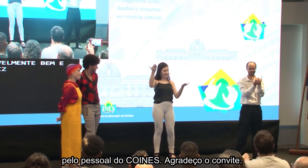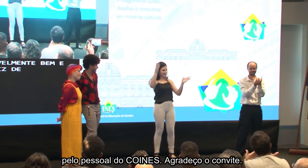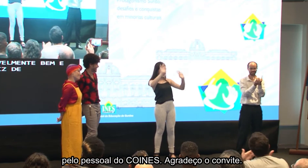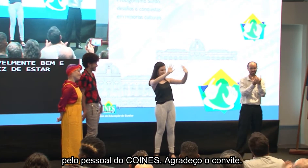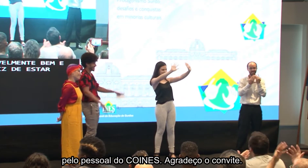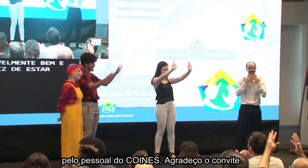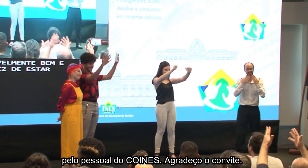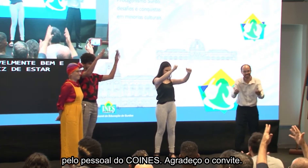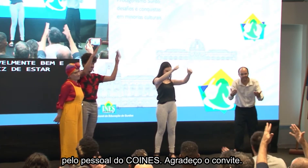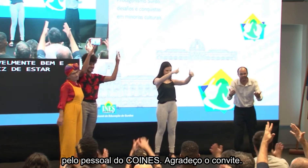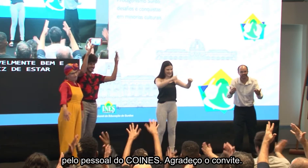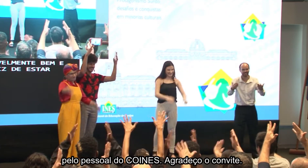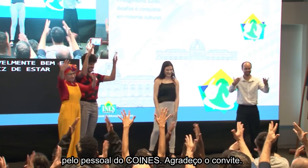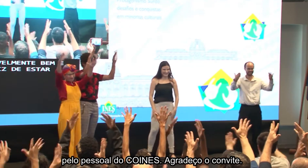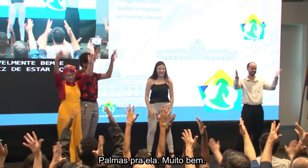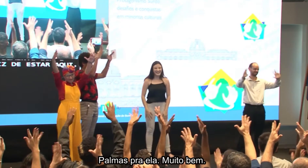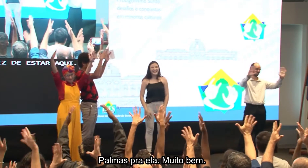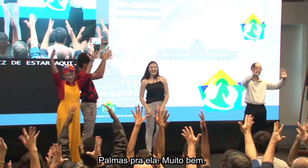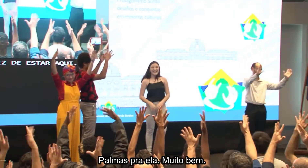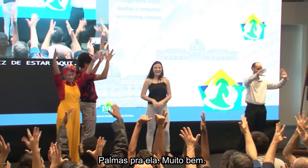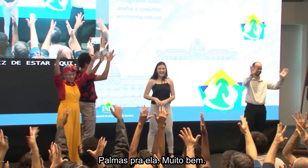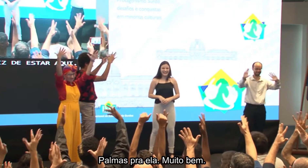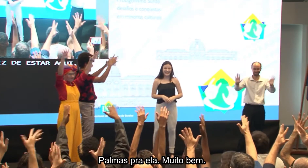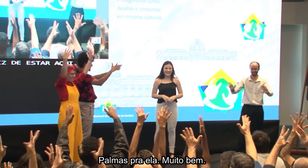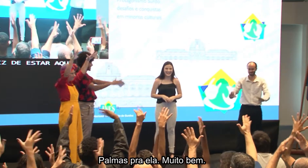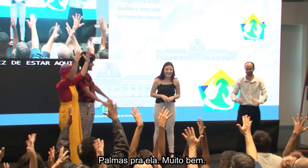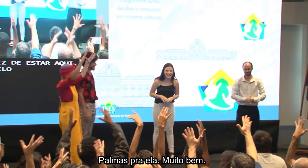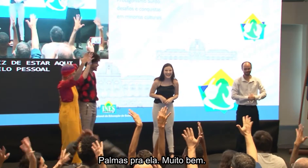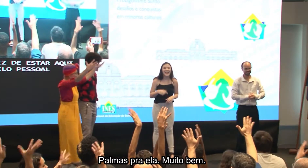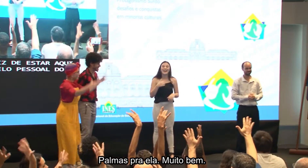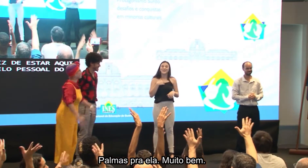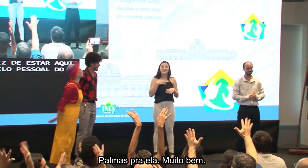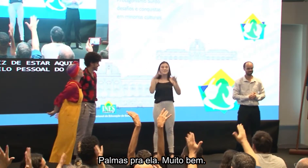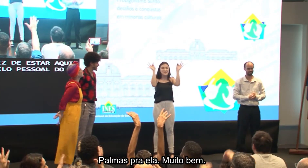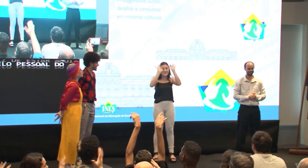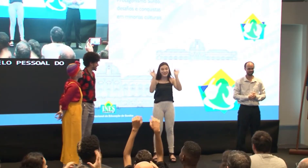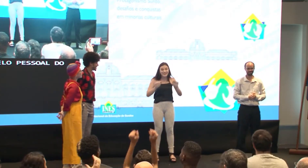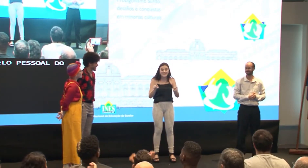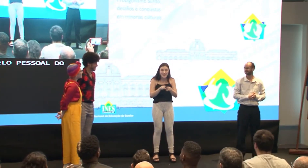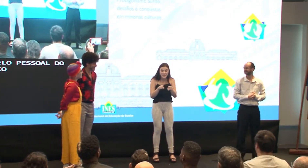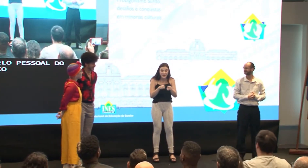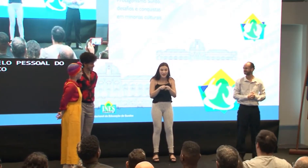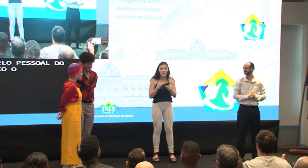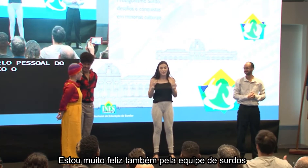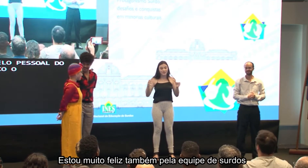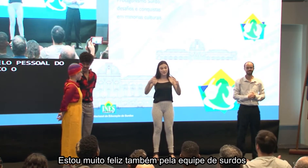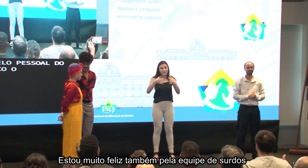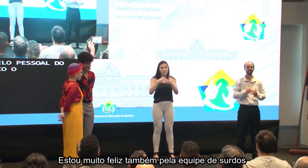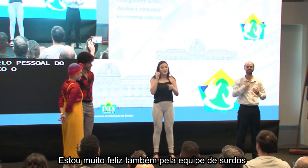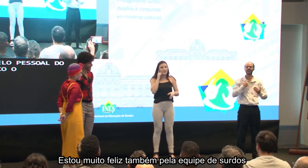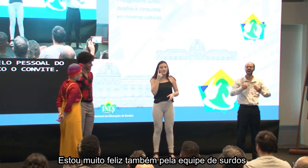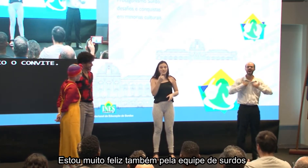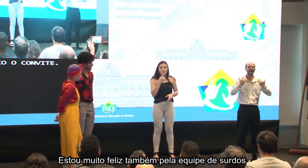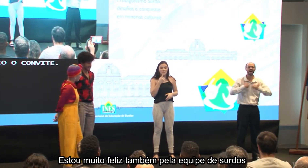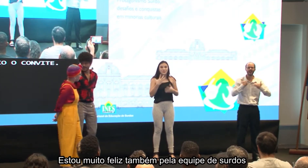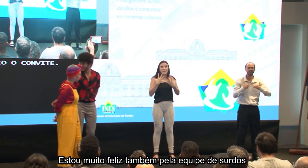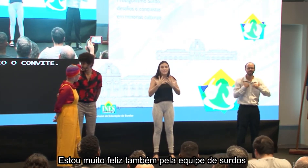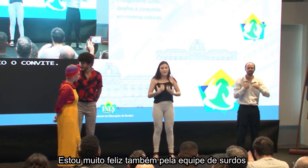do COINES e agradeço o convite. Palmas para ela. Muito bem. Estou muito feliz também pela equipe